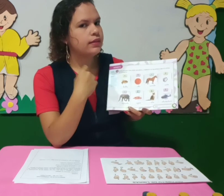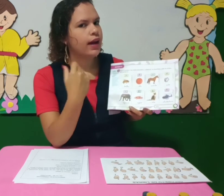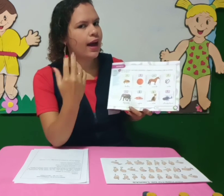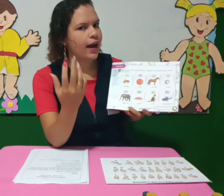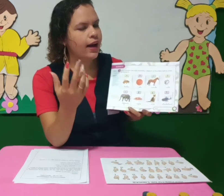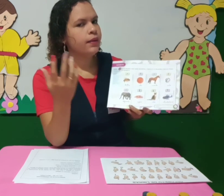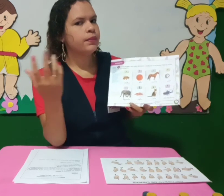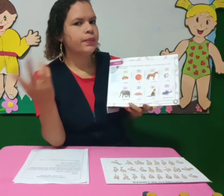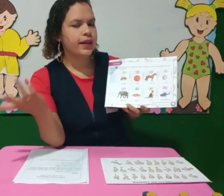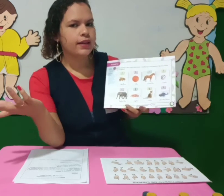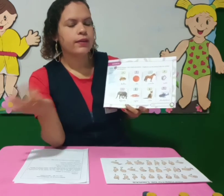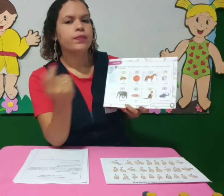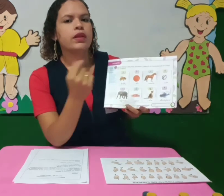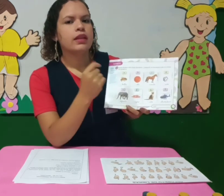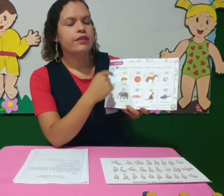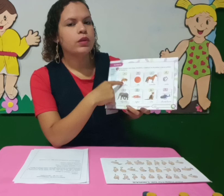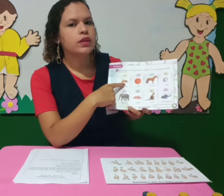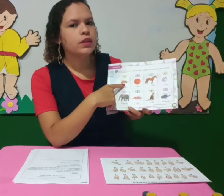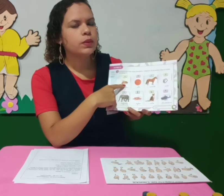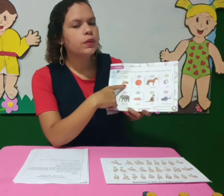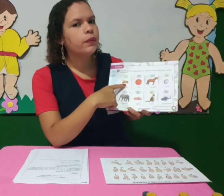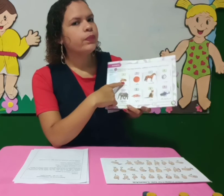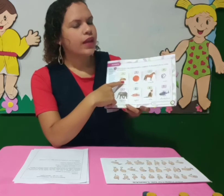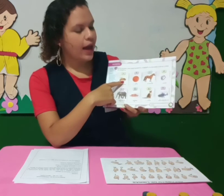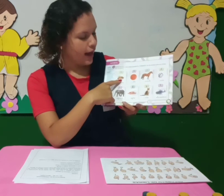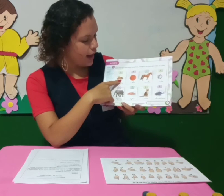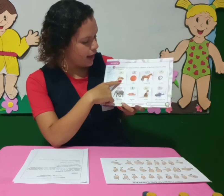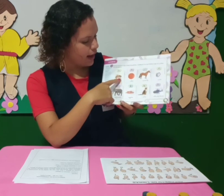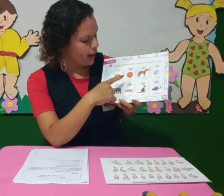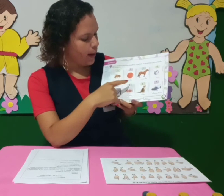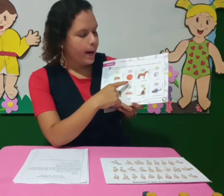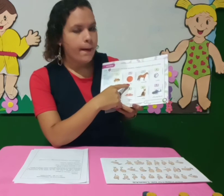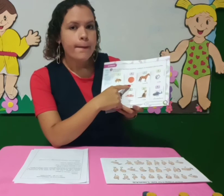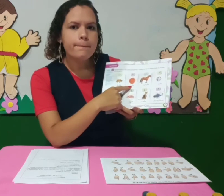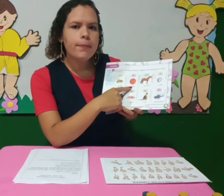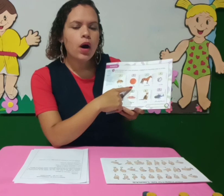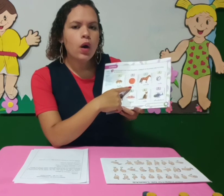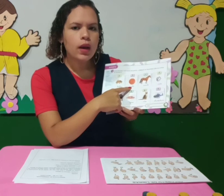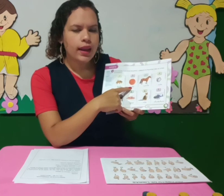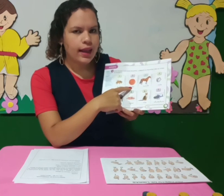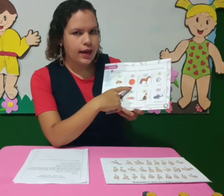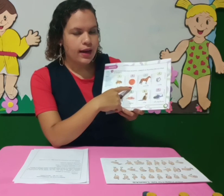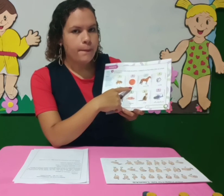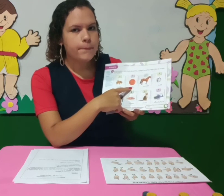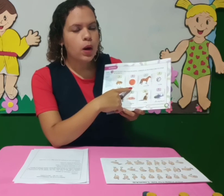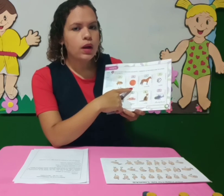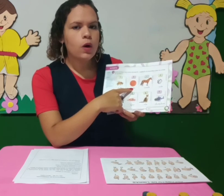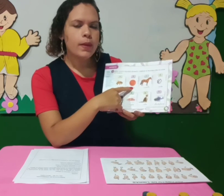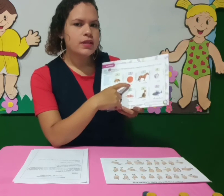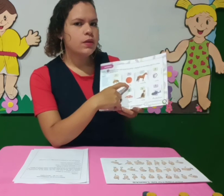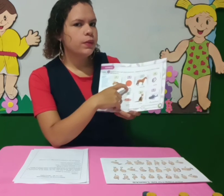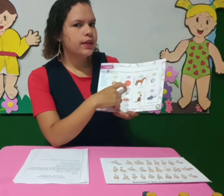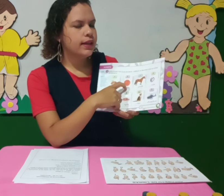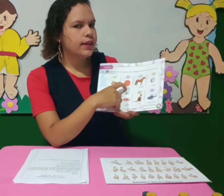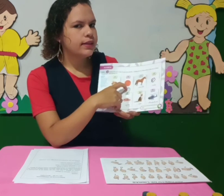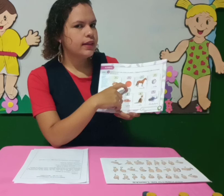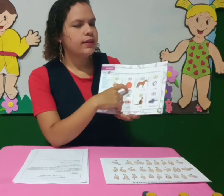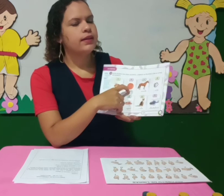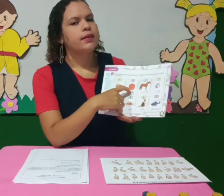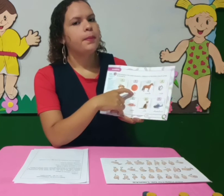a abelha. Está faltando o A. Bola. Bola começa com que letra?